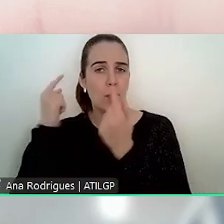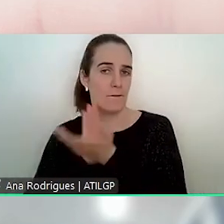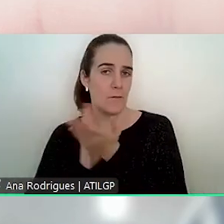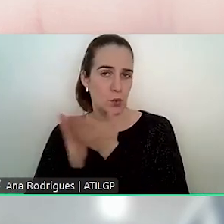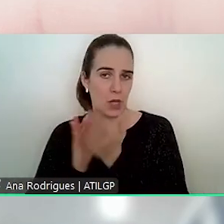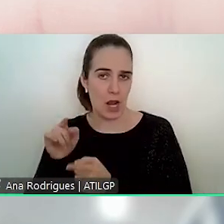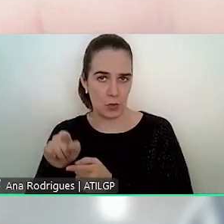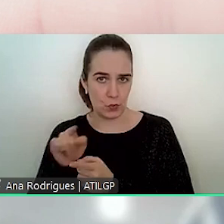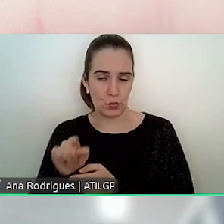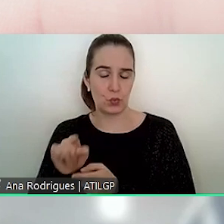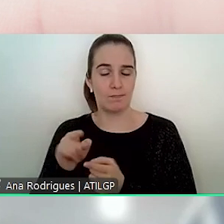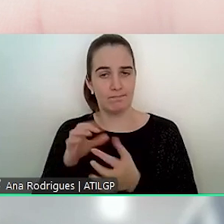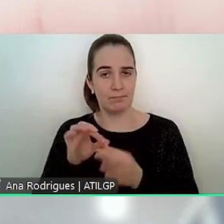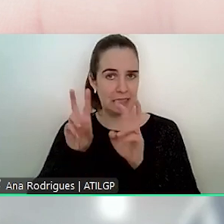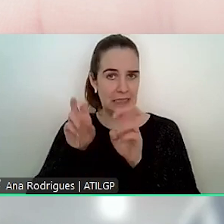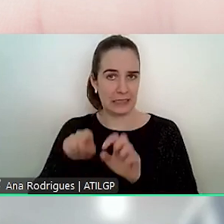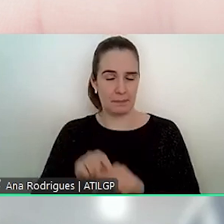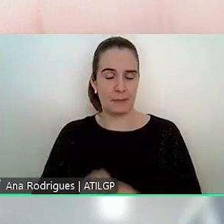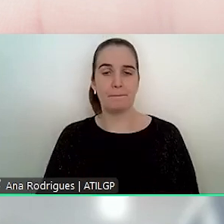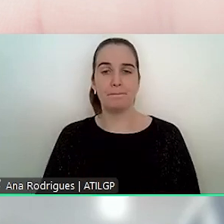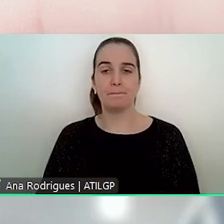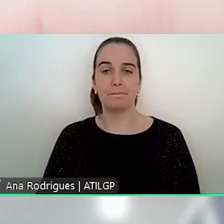com relação a esta matéria.